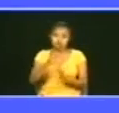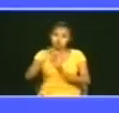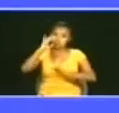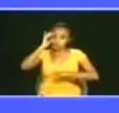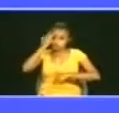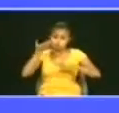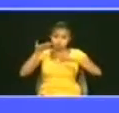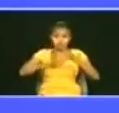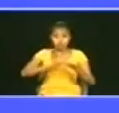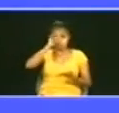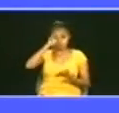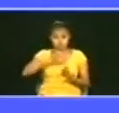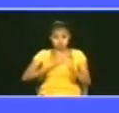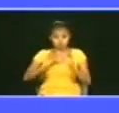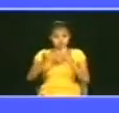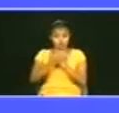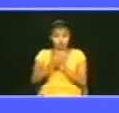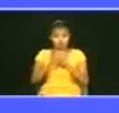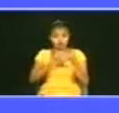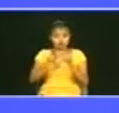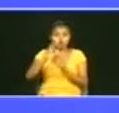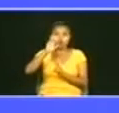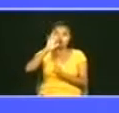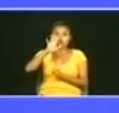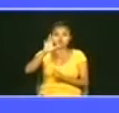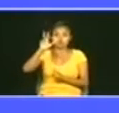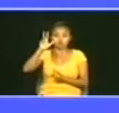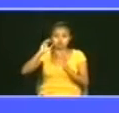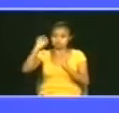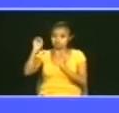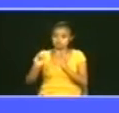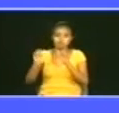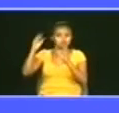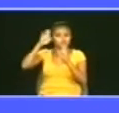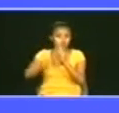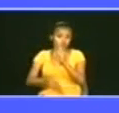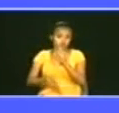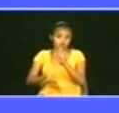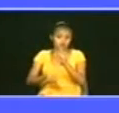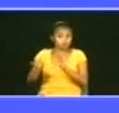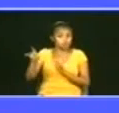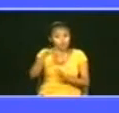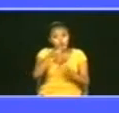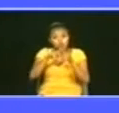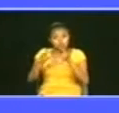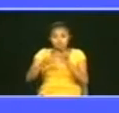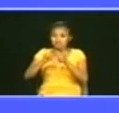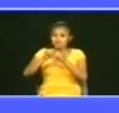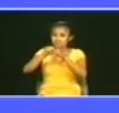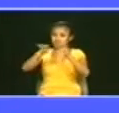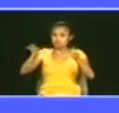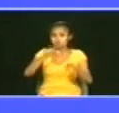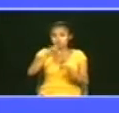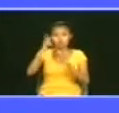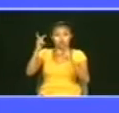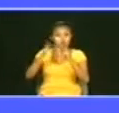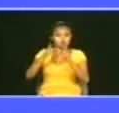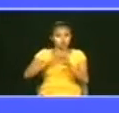ሲሆን በበሽታው የሚሞቱበትን ሁኔታ ደግሞ 53% ያህል ቀንሷል። ሆኖም